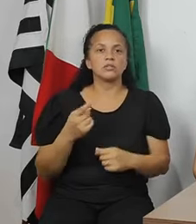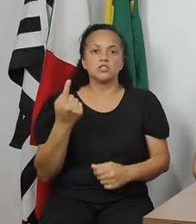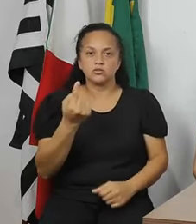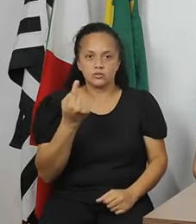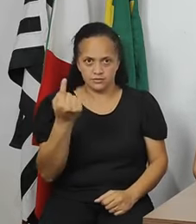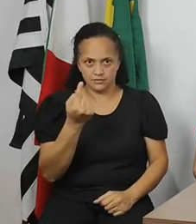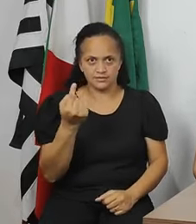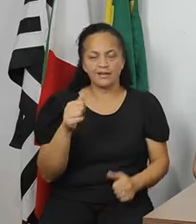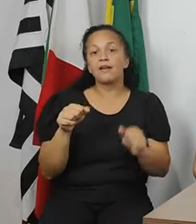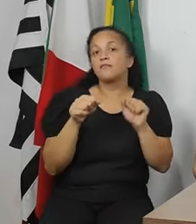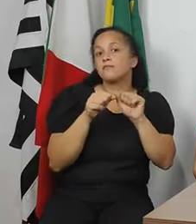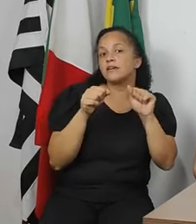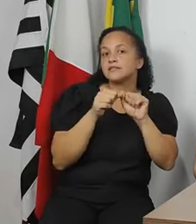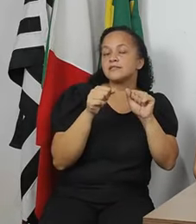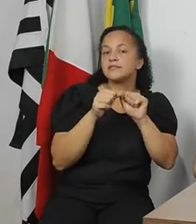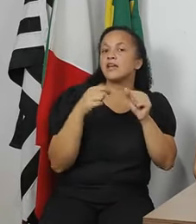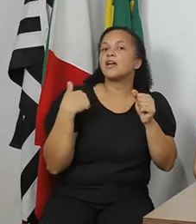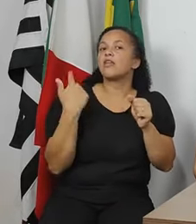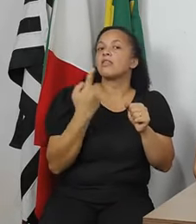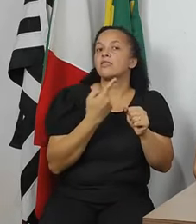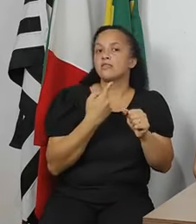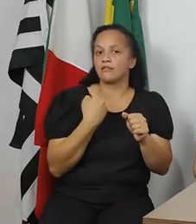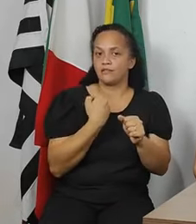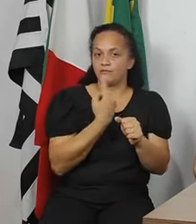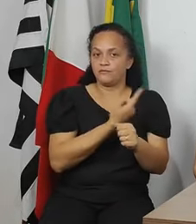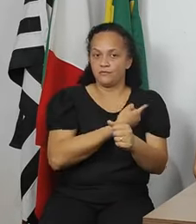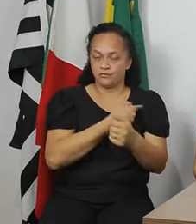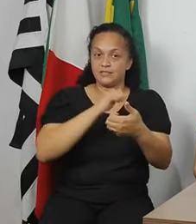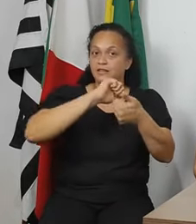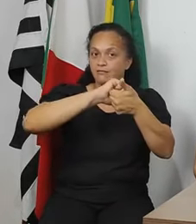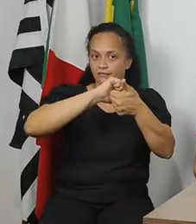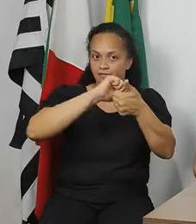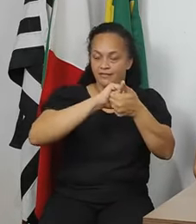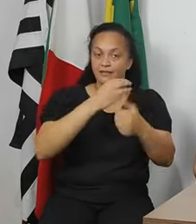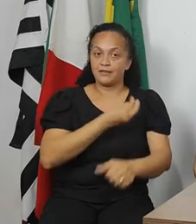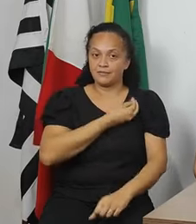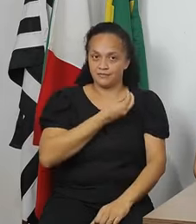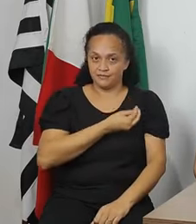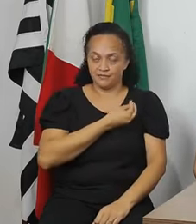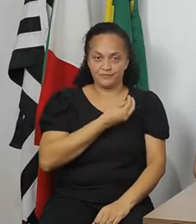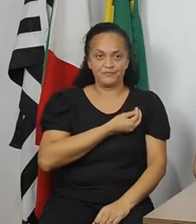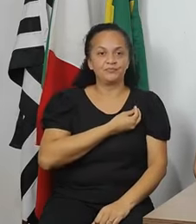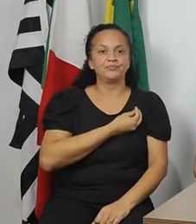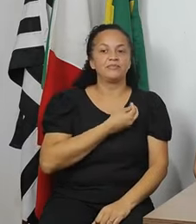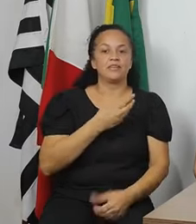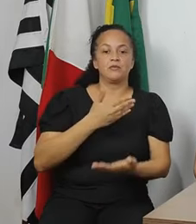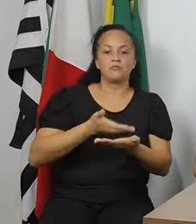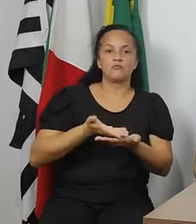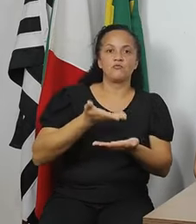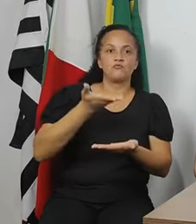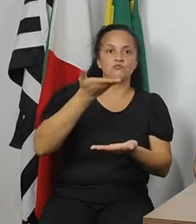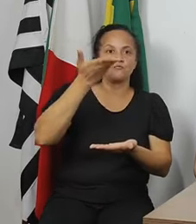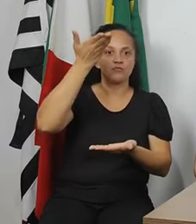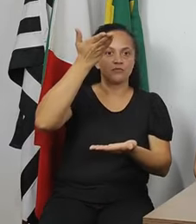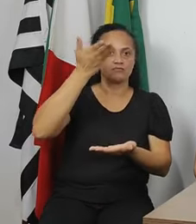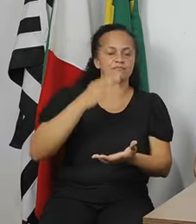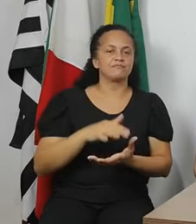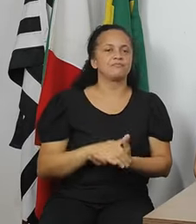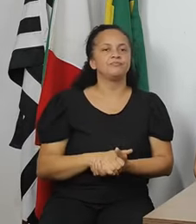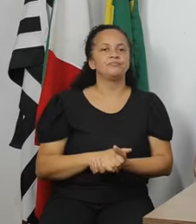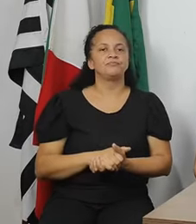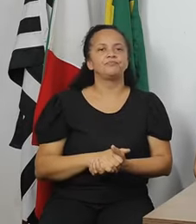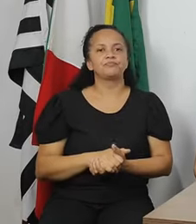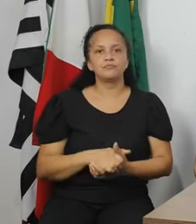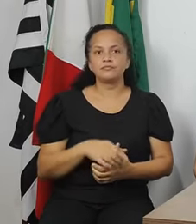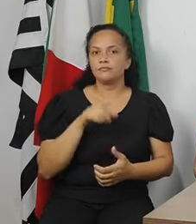qualidade de vida e a nossa expectativa de vida ela aumente. Então, já partindo disso, a